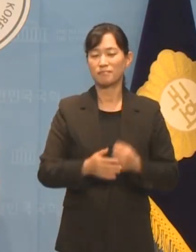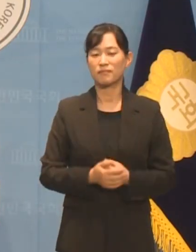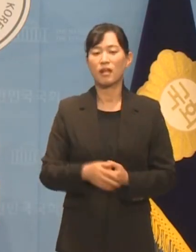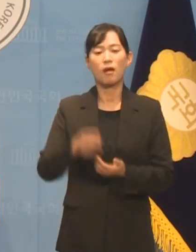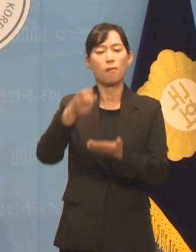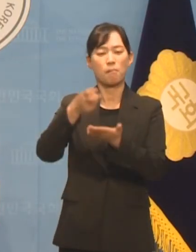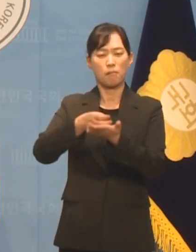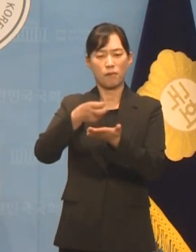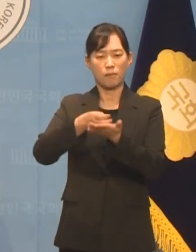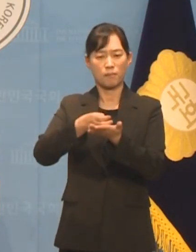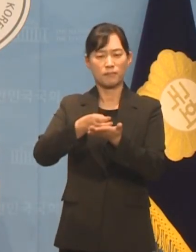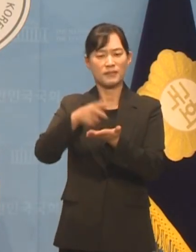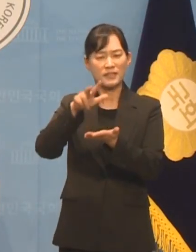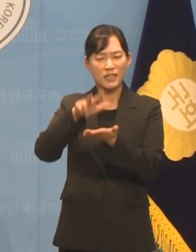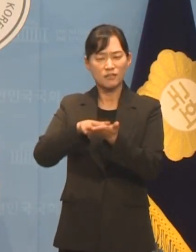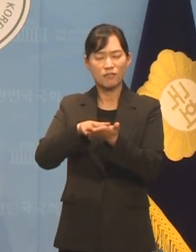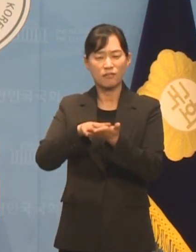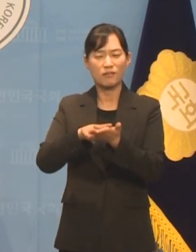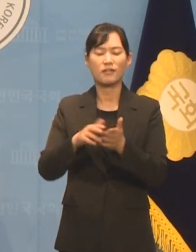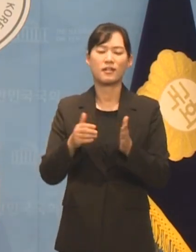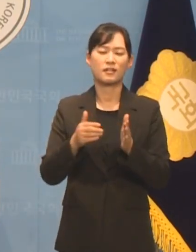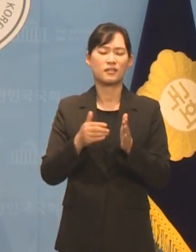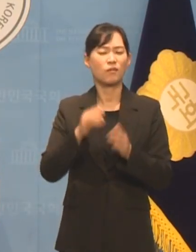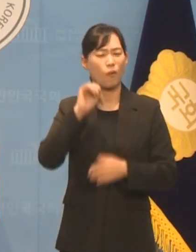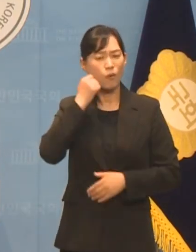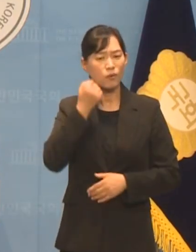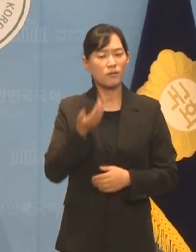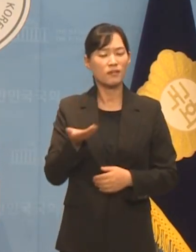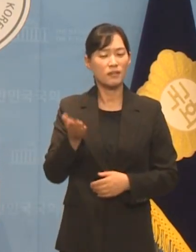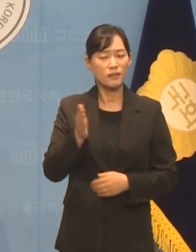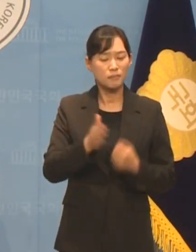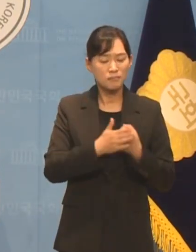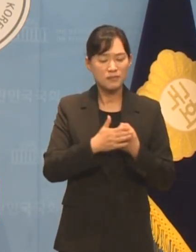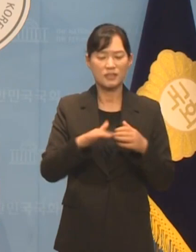법 개정까지는 어려우니까 현실적으로